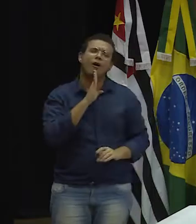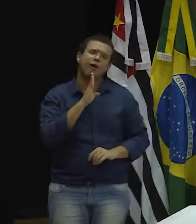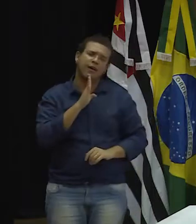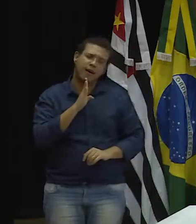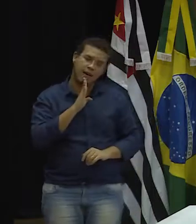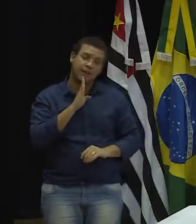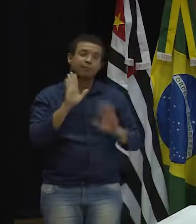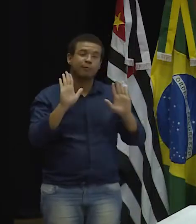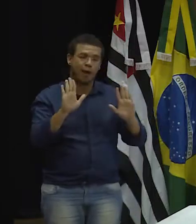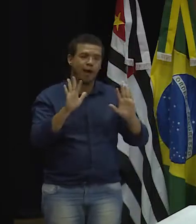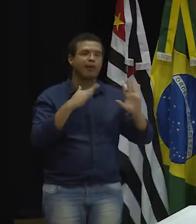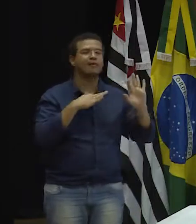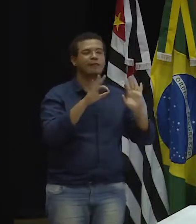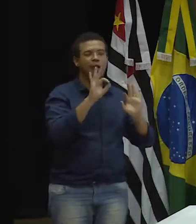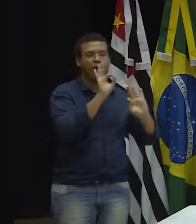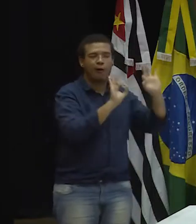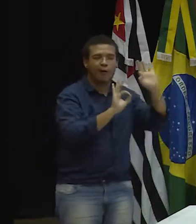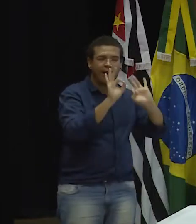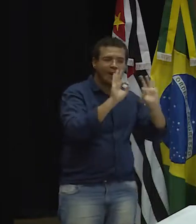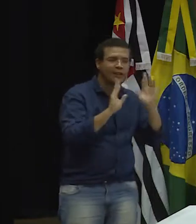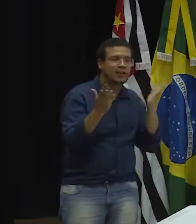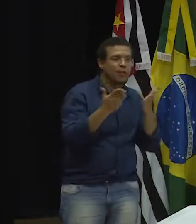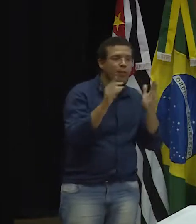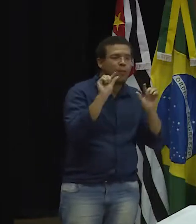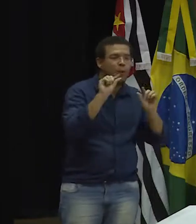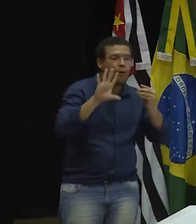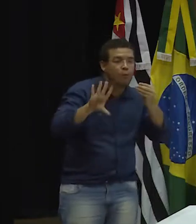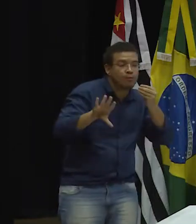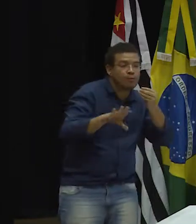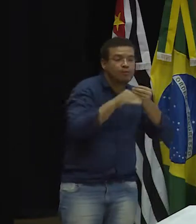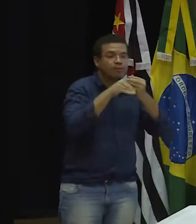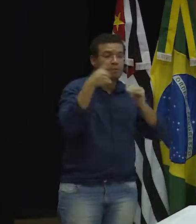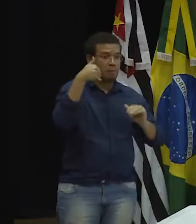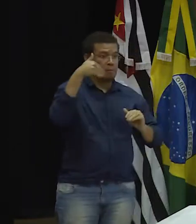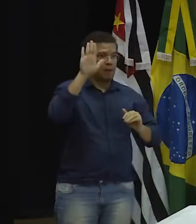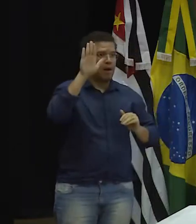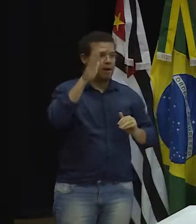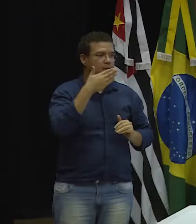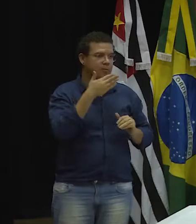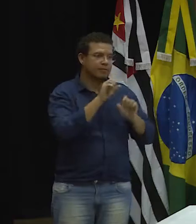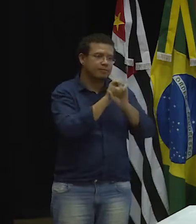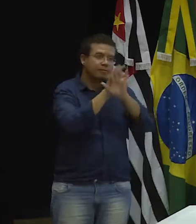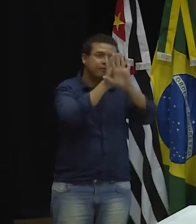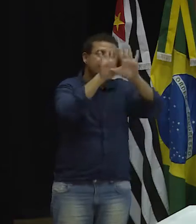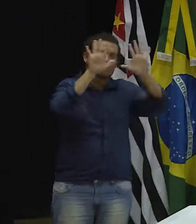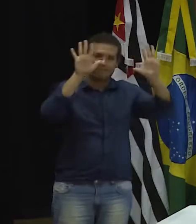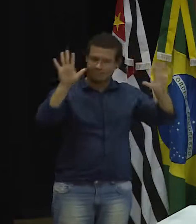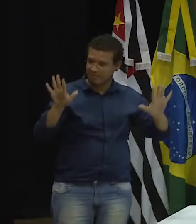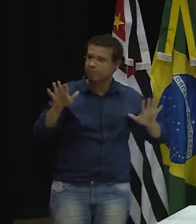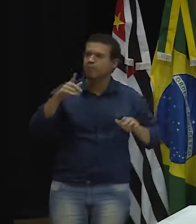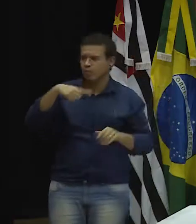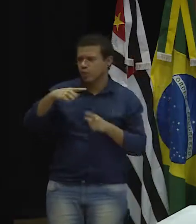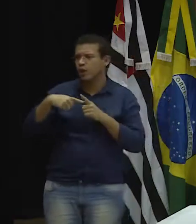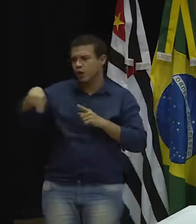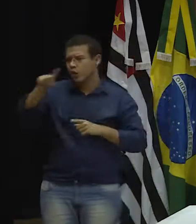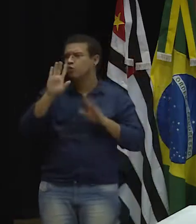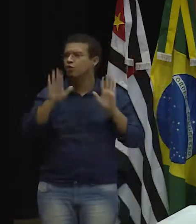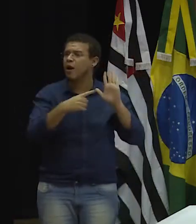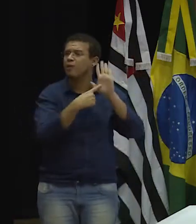de vocês já conhecem. Hoje eu fiz uma complementação da minha palestra para vocês terem